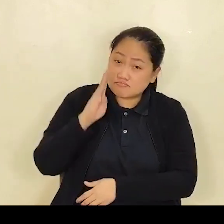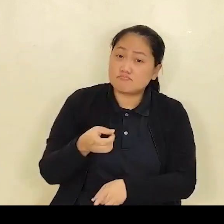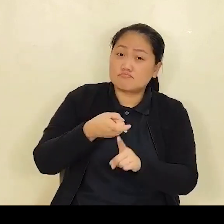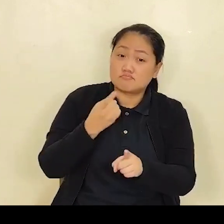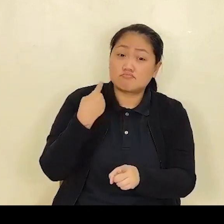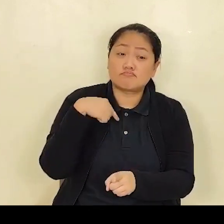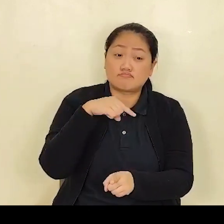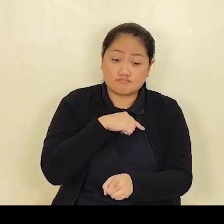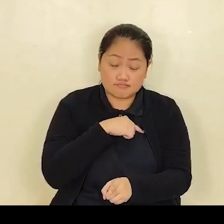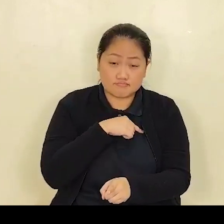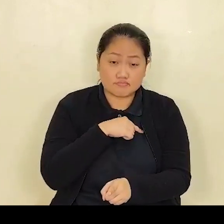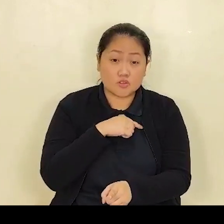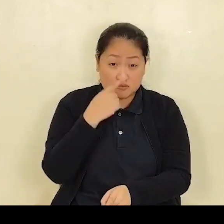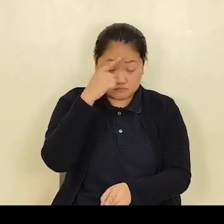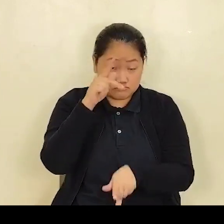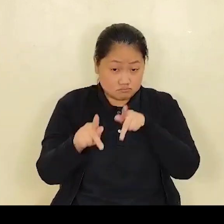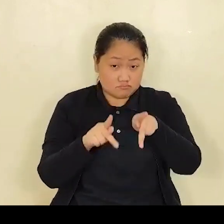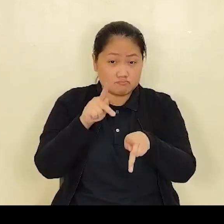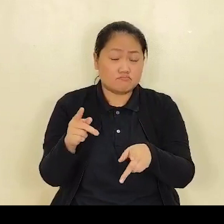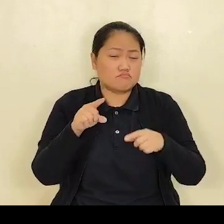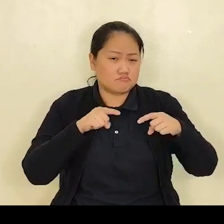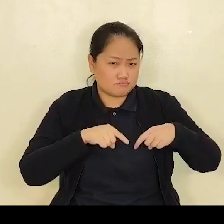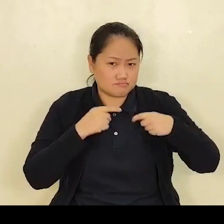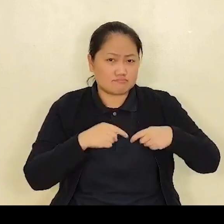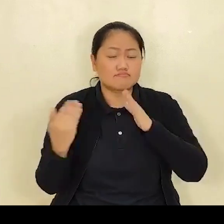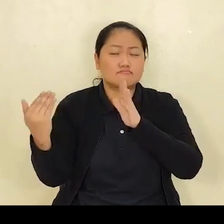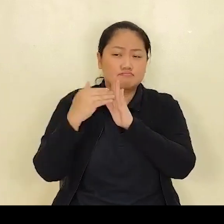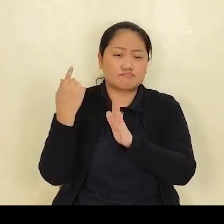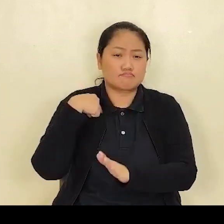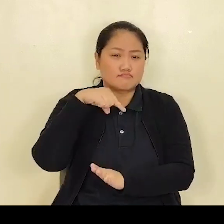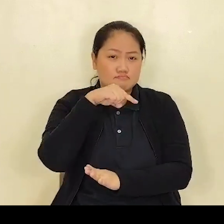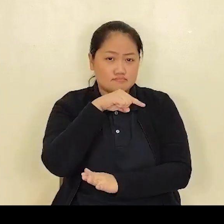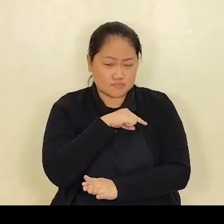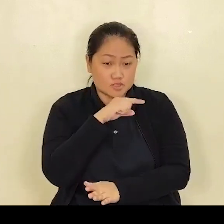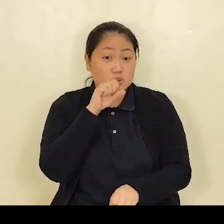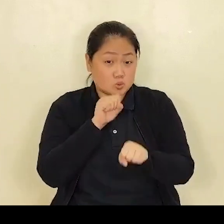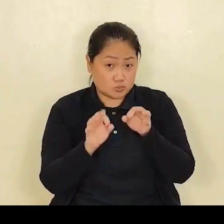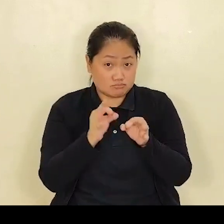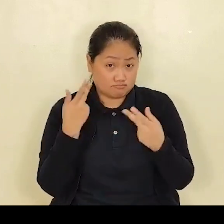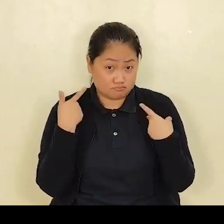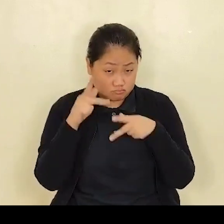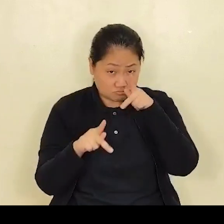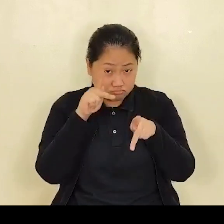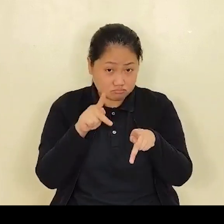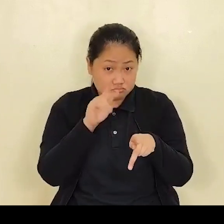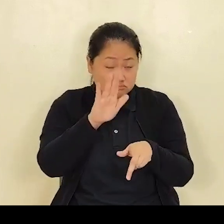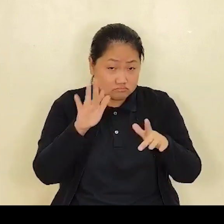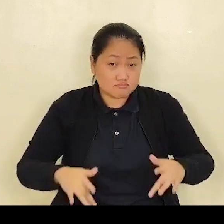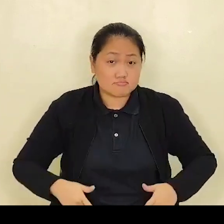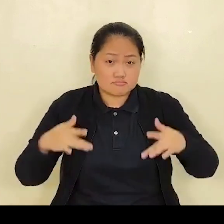sa mga taong nagkasala sa atin. Kaya kung may mga tao pa sa iyong buhay na magpahanggang ngayon hindi mo